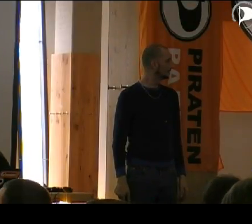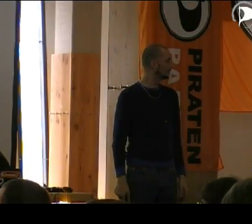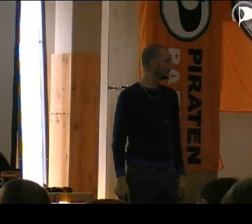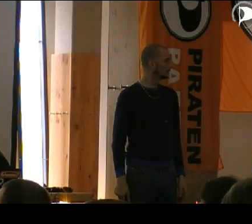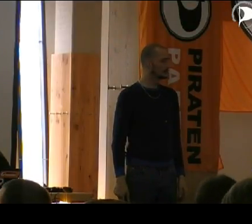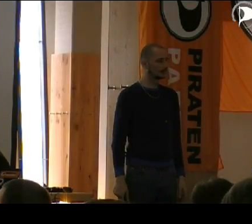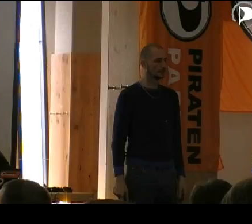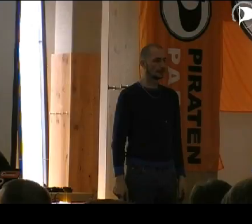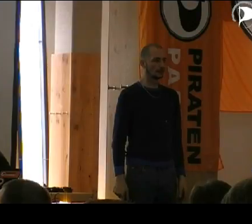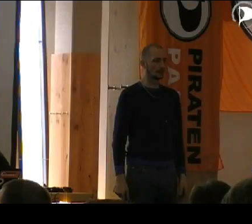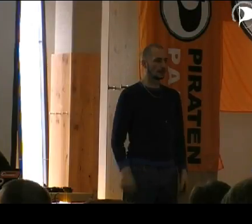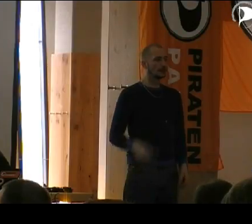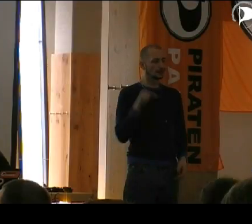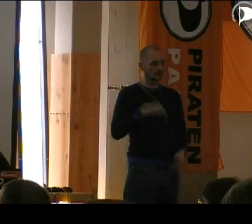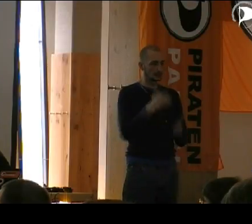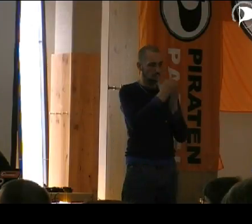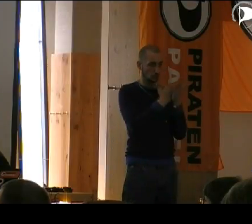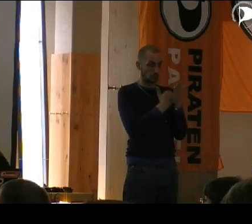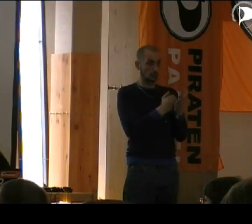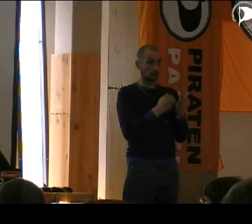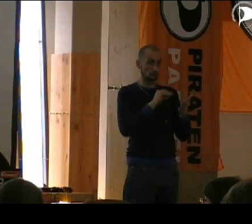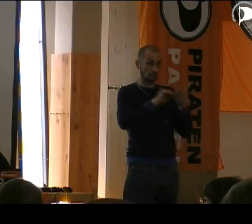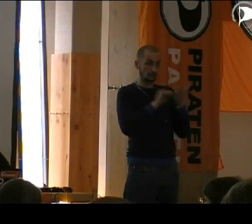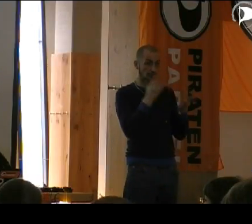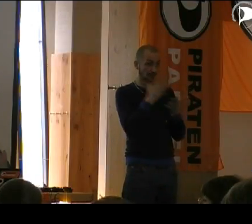ist wurde jetzt einiges neu produzierten